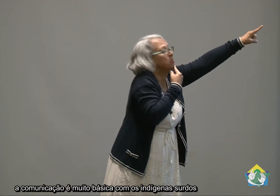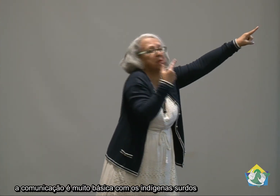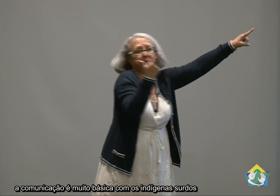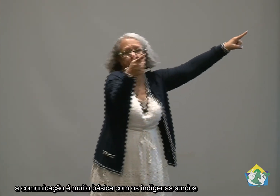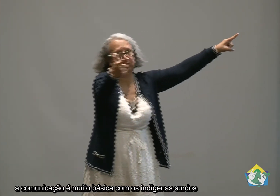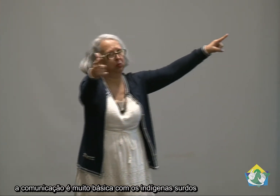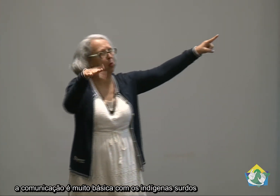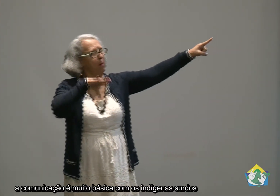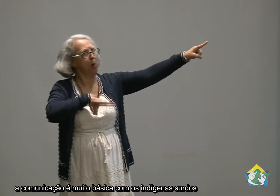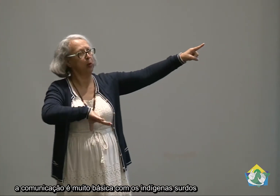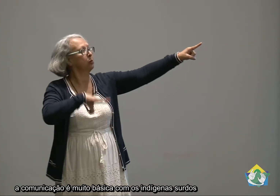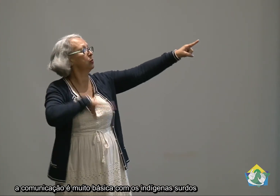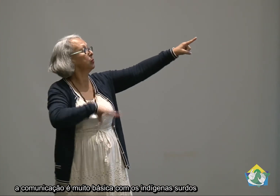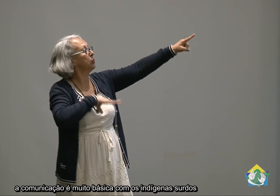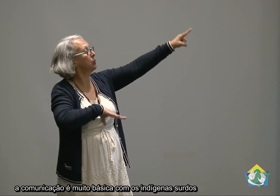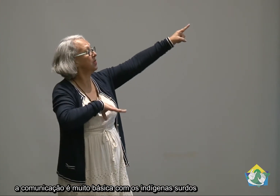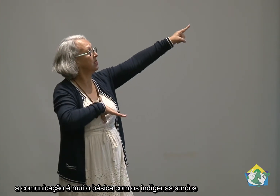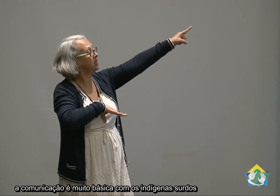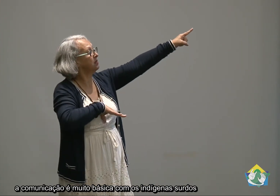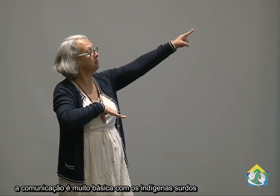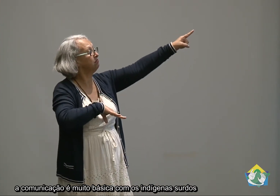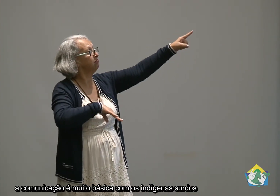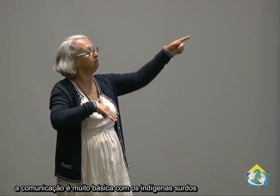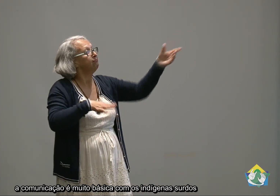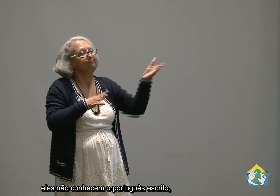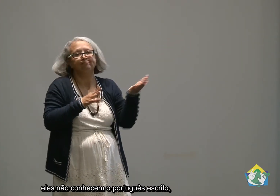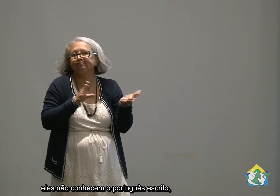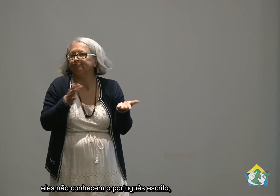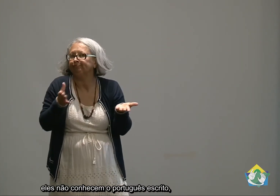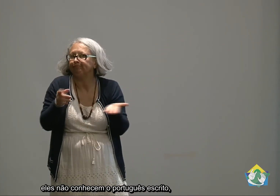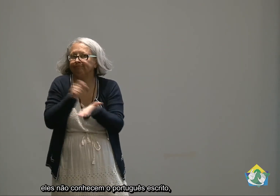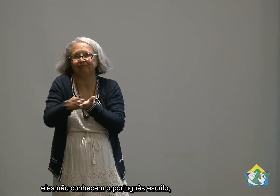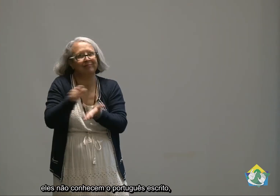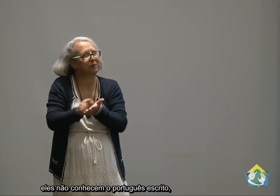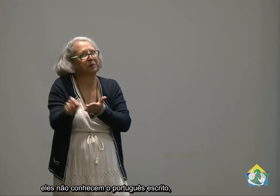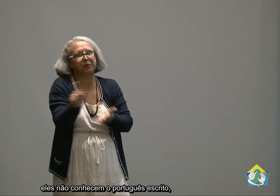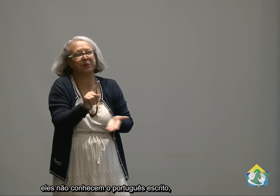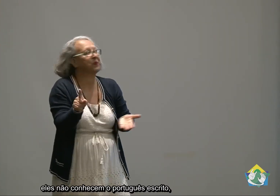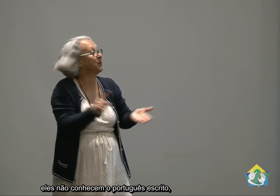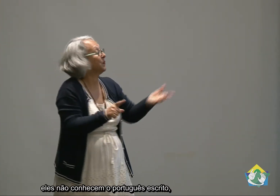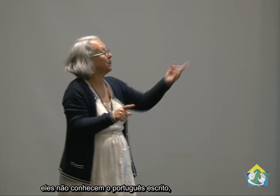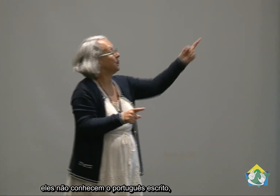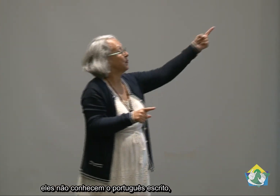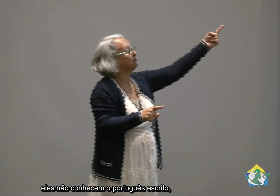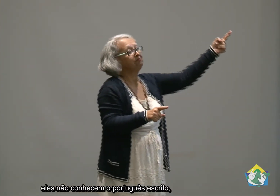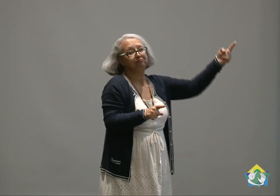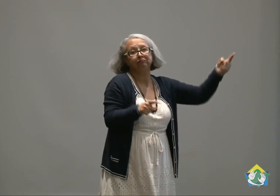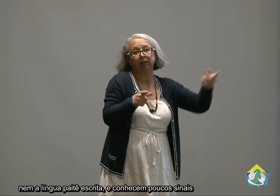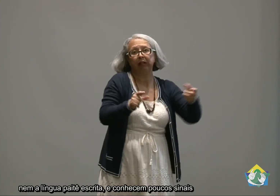é muito básica com os indígenas surdos. Eles não conhecem o português escrito, nem a